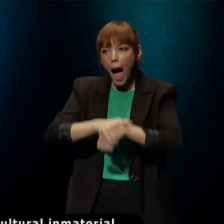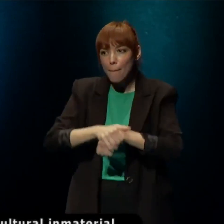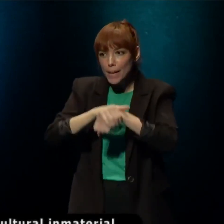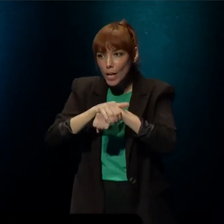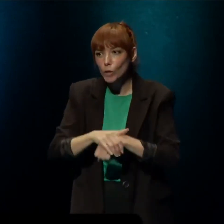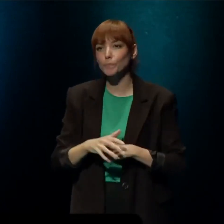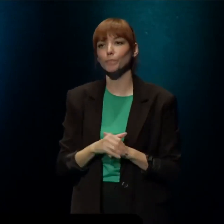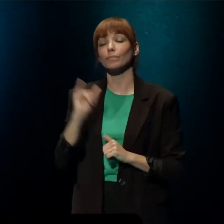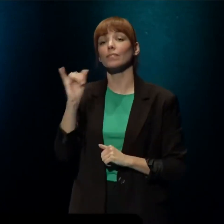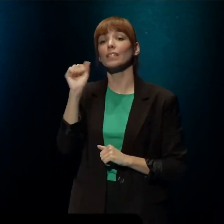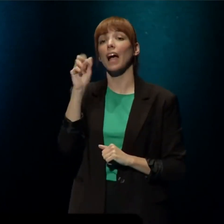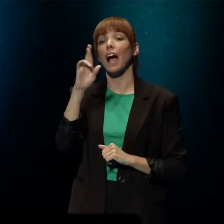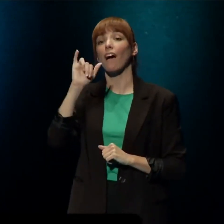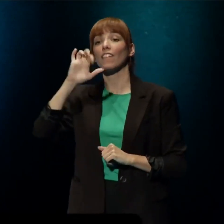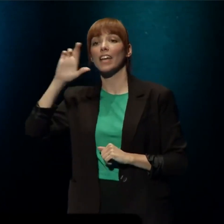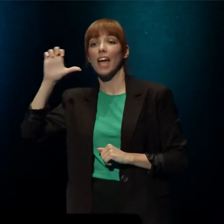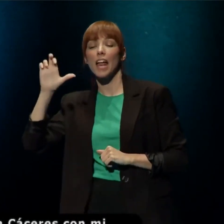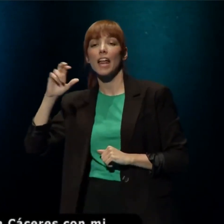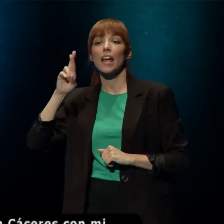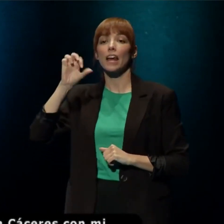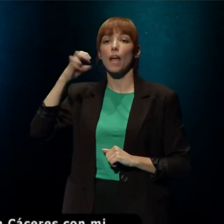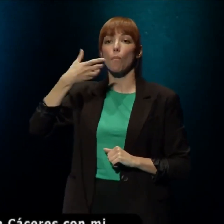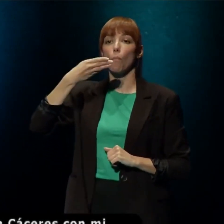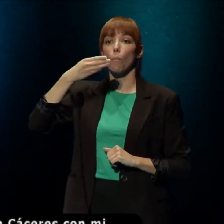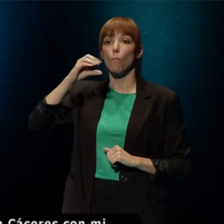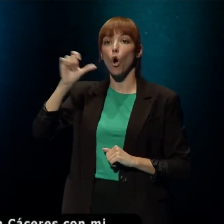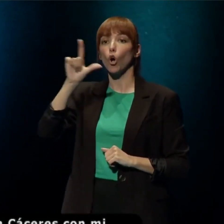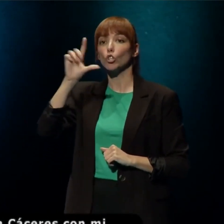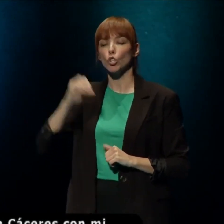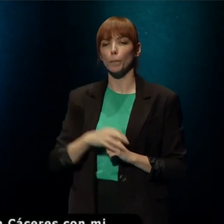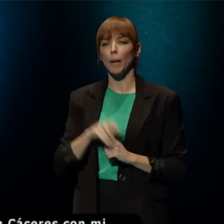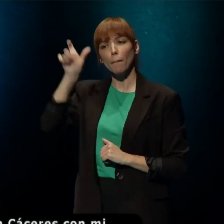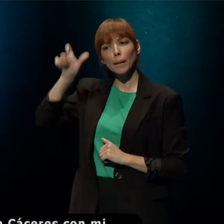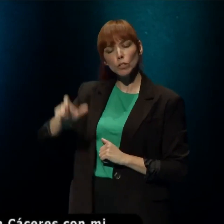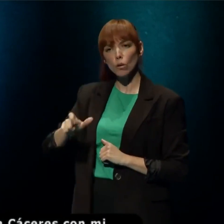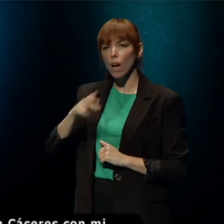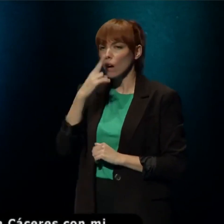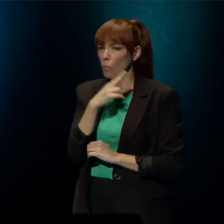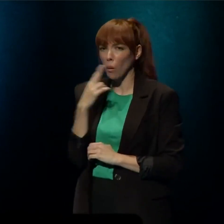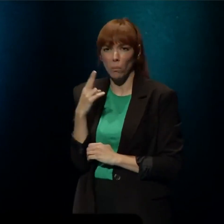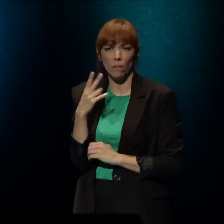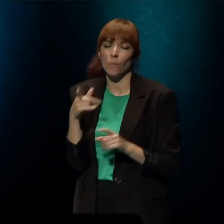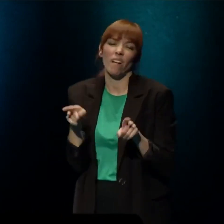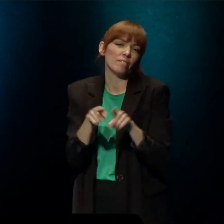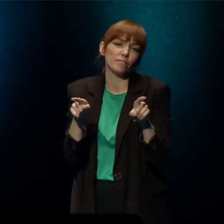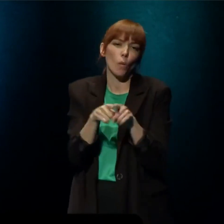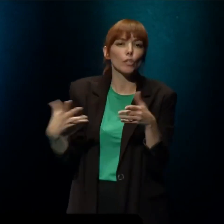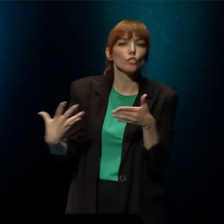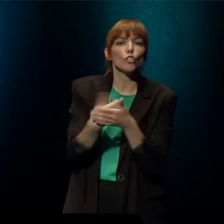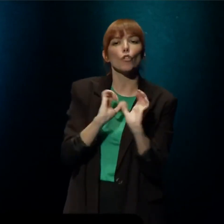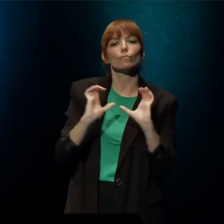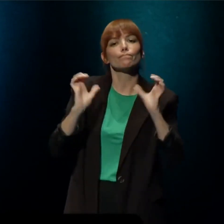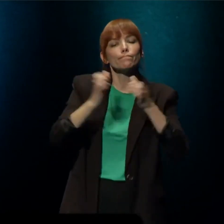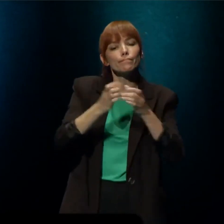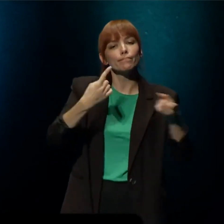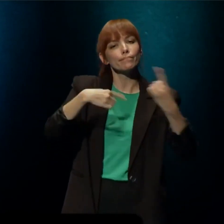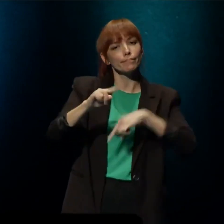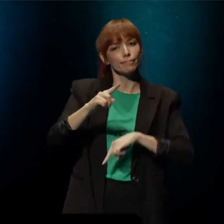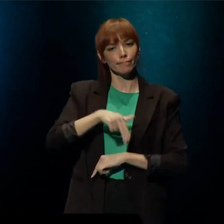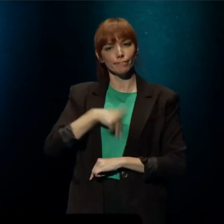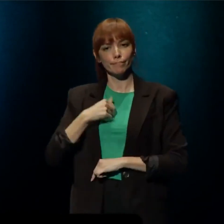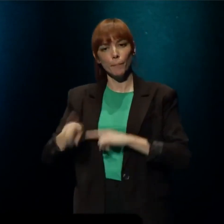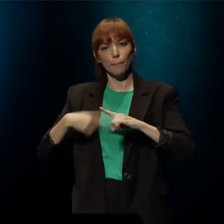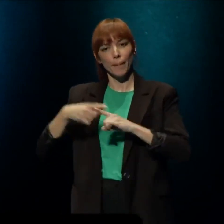Rebollo, persona altamente comprometida como todo el equipo de la Dirección General y del Real Patronato